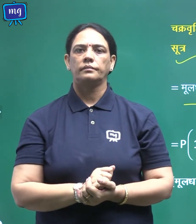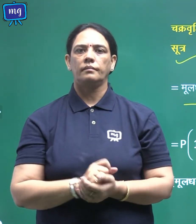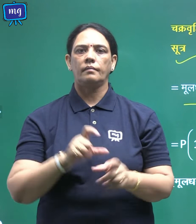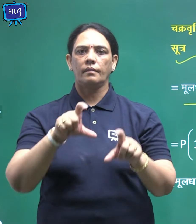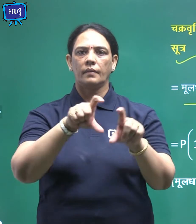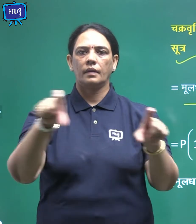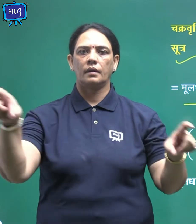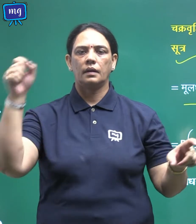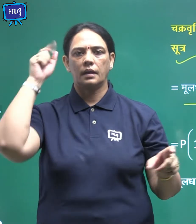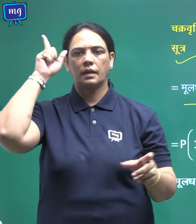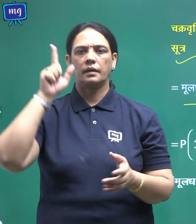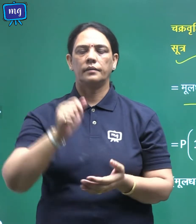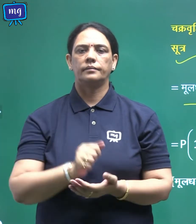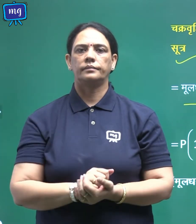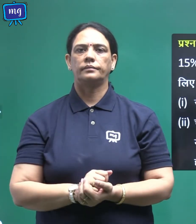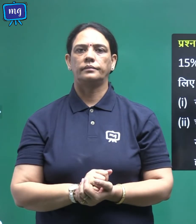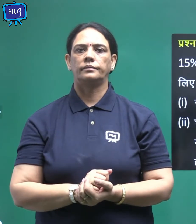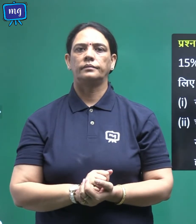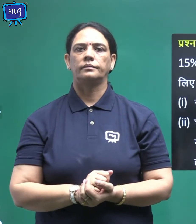समझ आ गया?